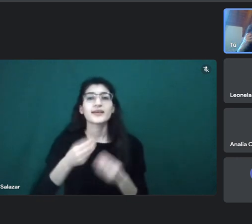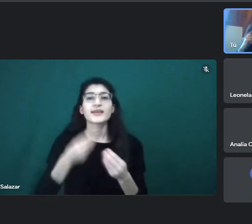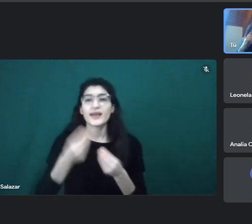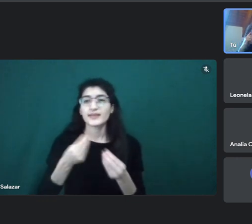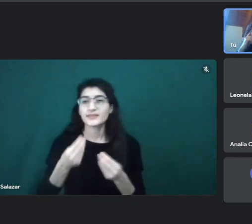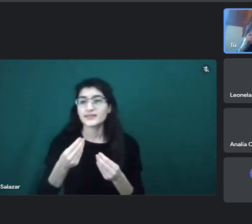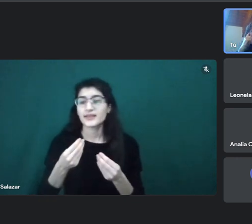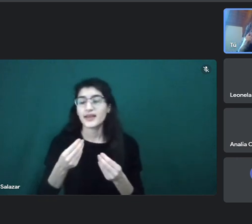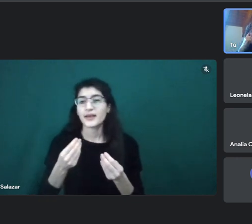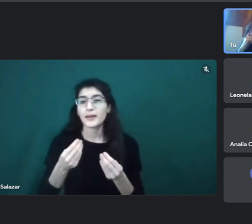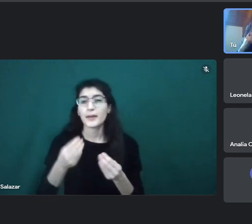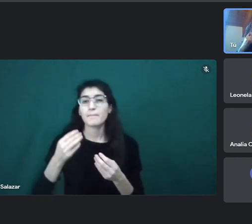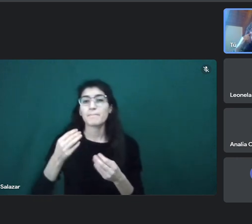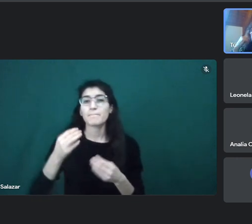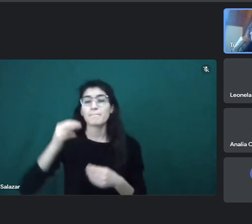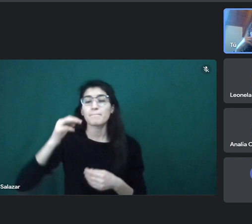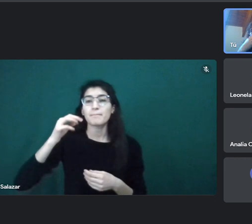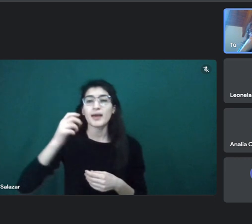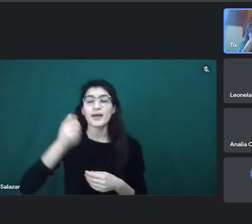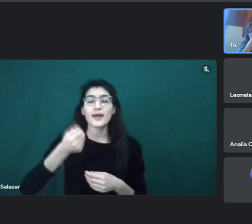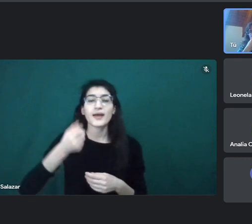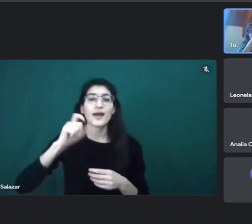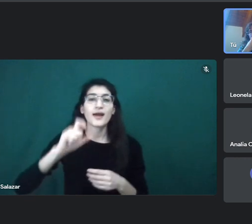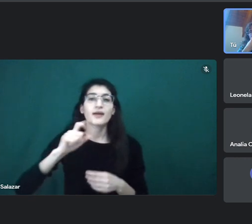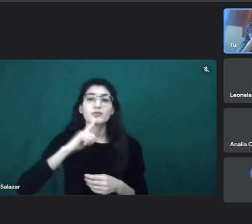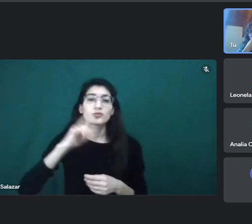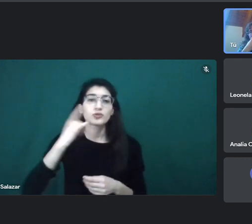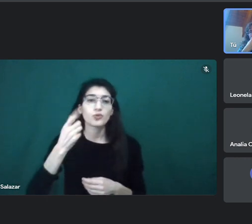¿Cómo es la traducción de lo que sigue?